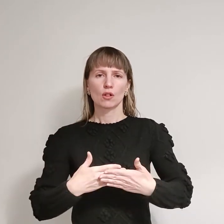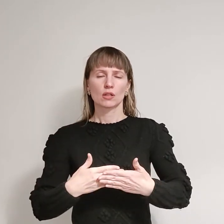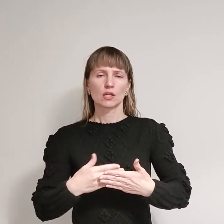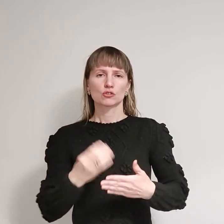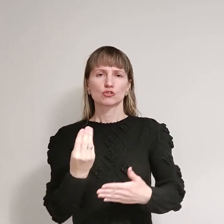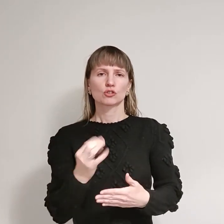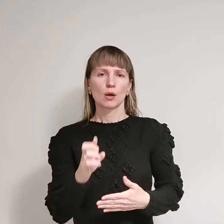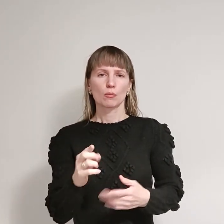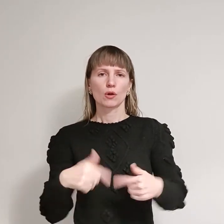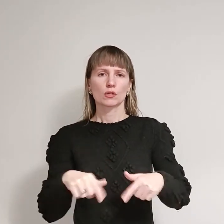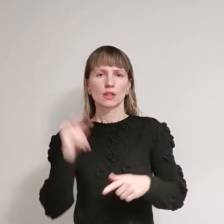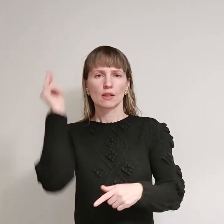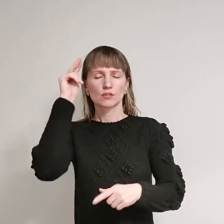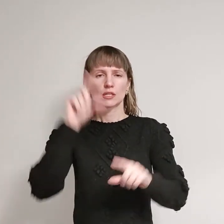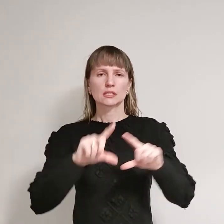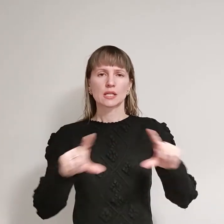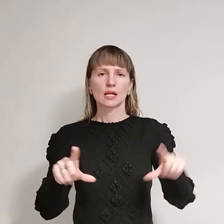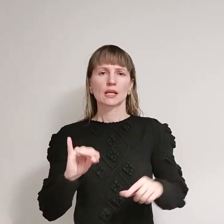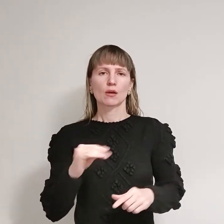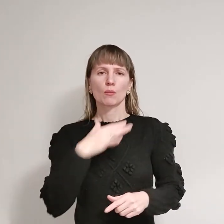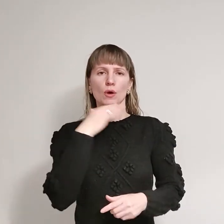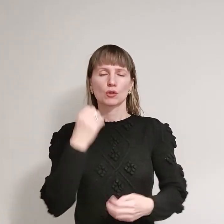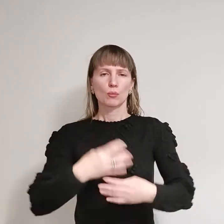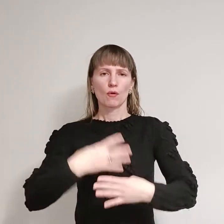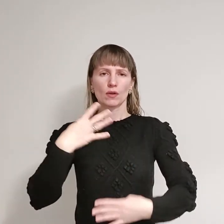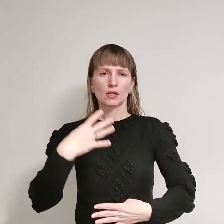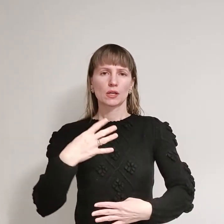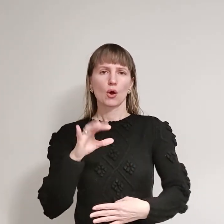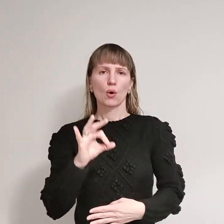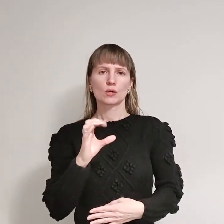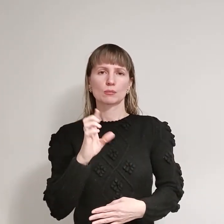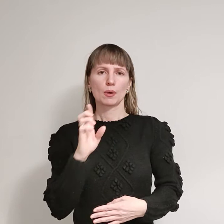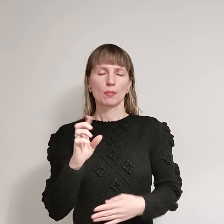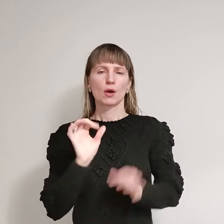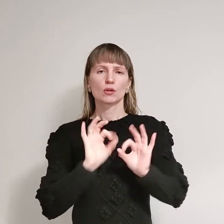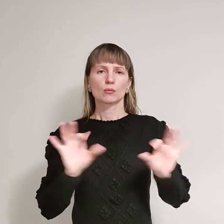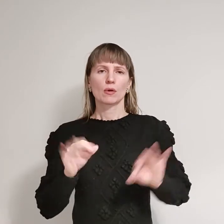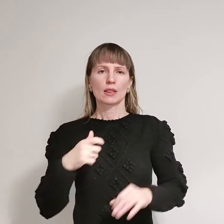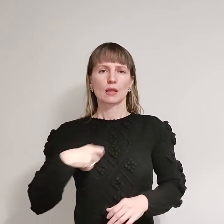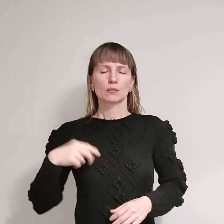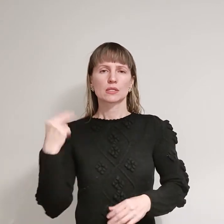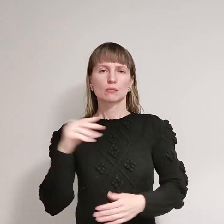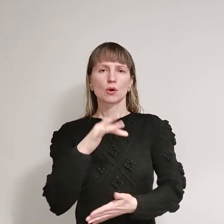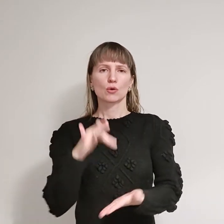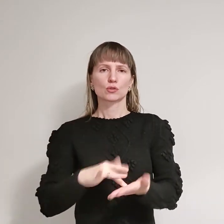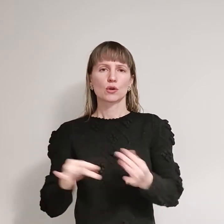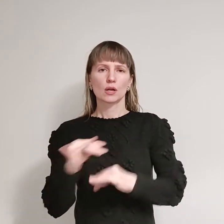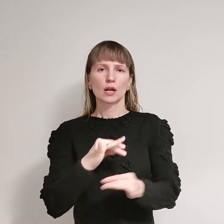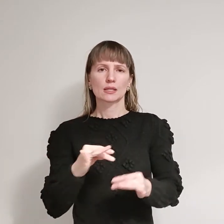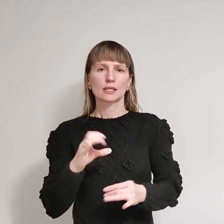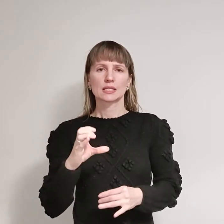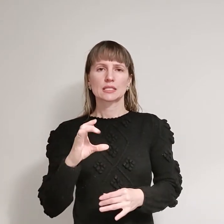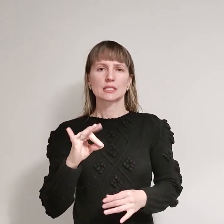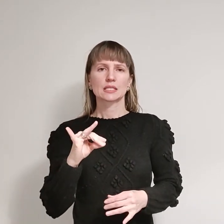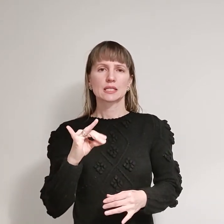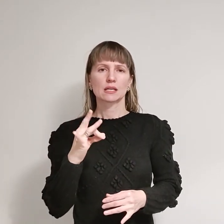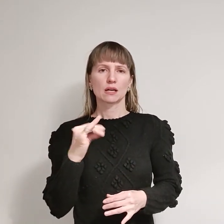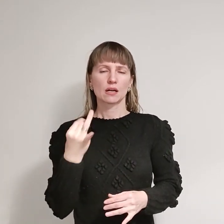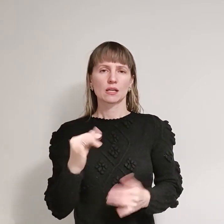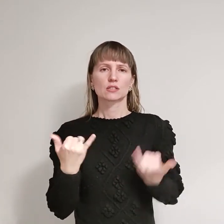організовані як в навчальних закладах, так і в багатоповерхівках ОСББ, розповів депутат Запорізької міської ради Дмитро Сірий. Зараз таких штабів